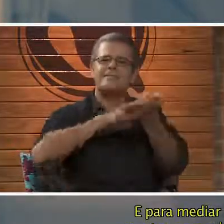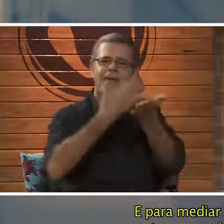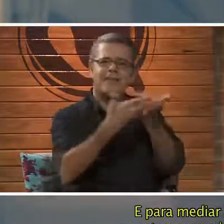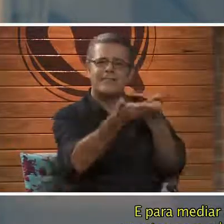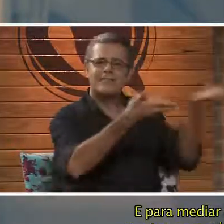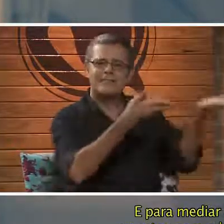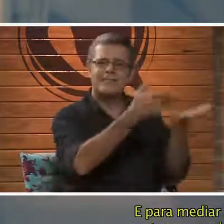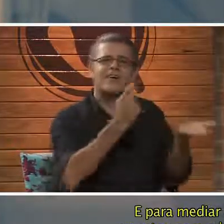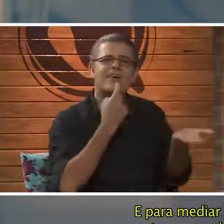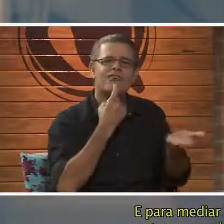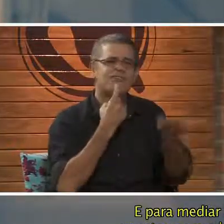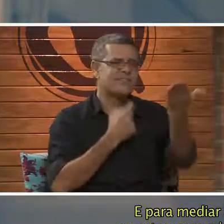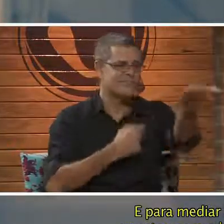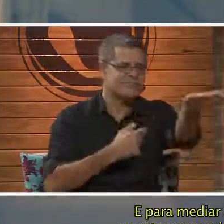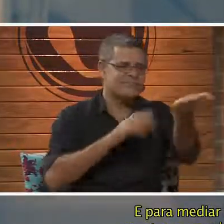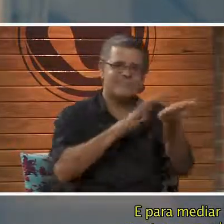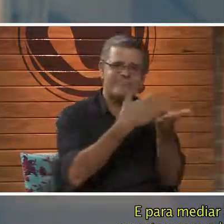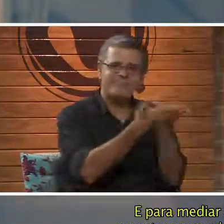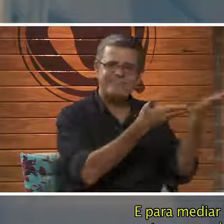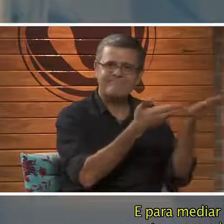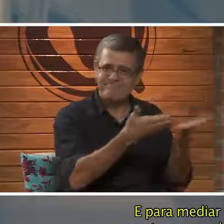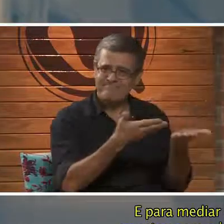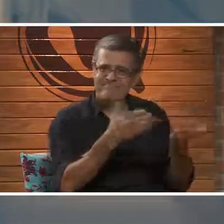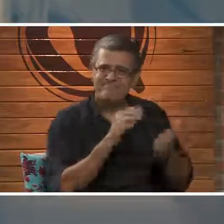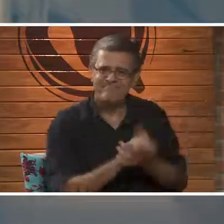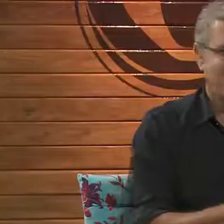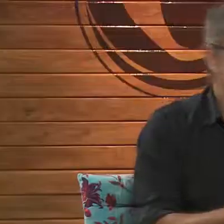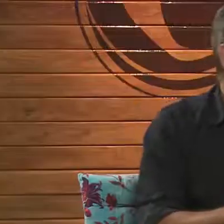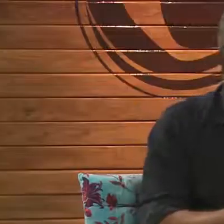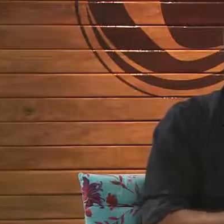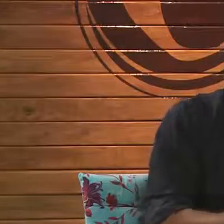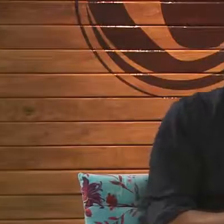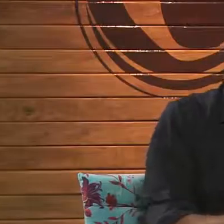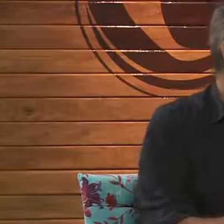mediar nossa conversa, eu estou com o intérprete Alexandre.